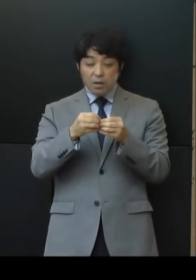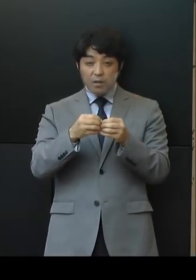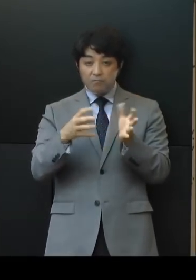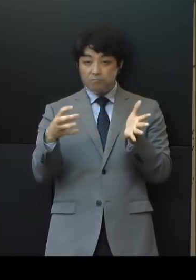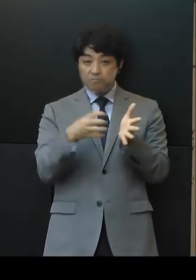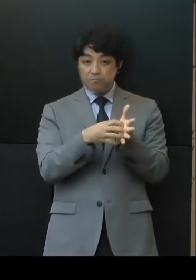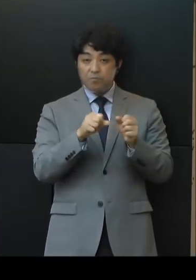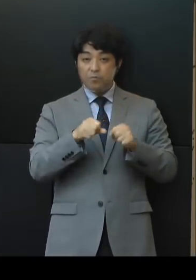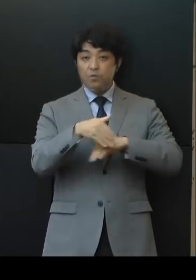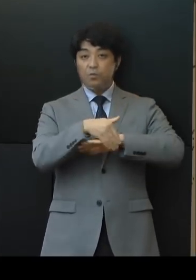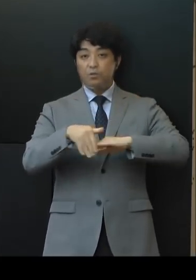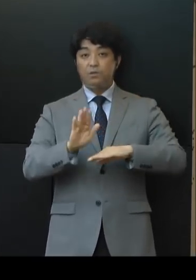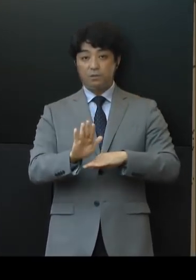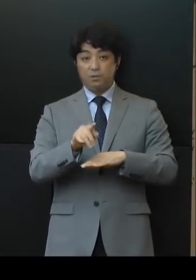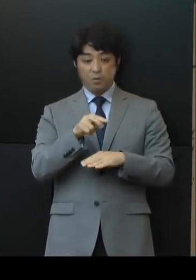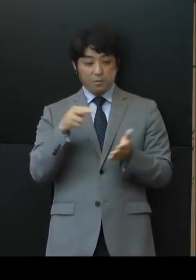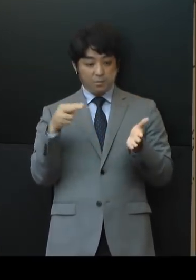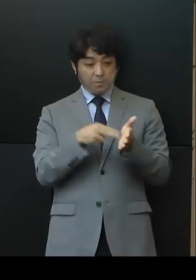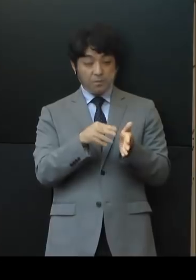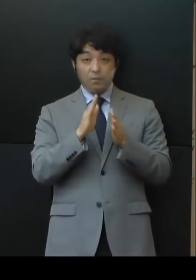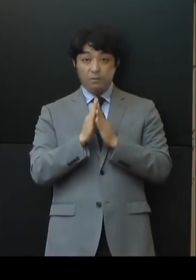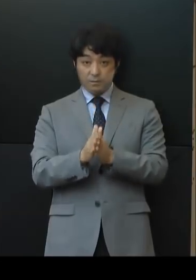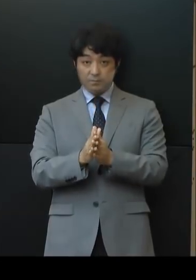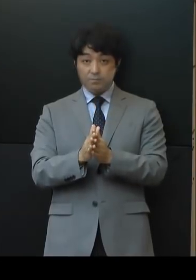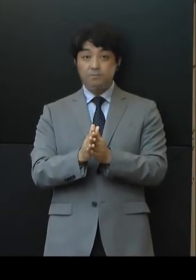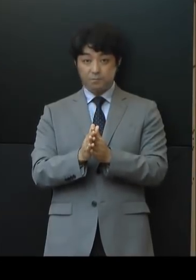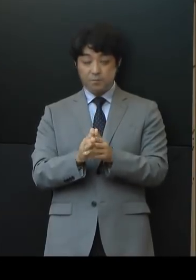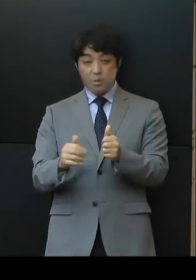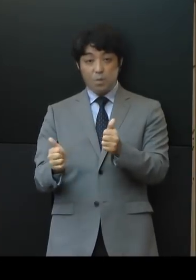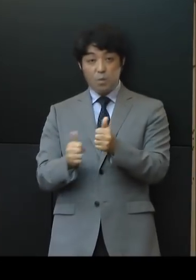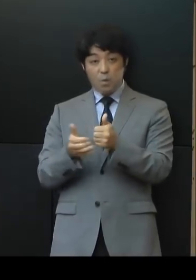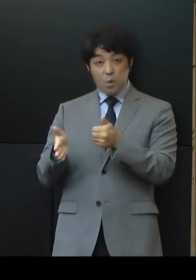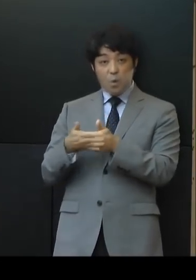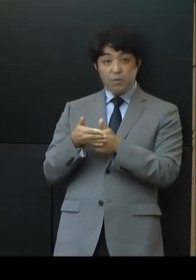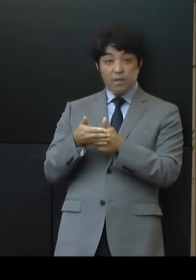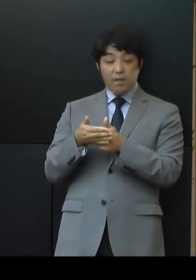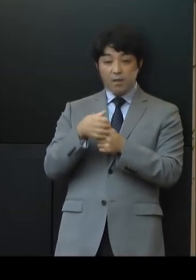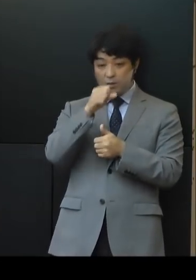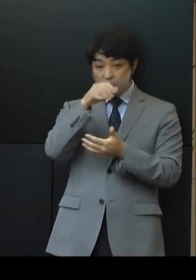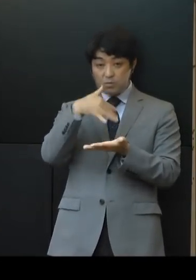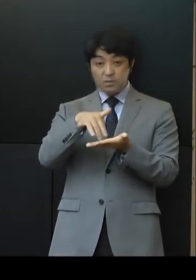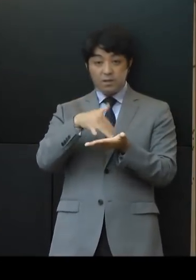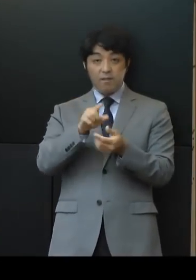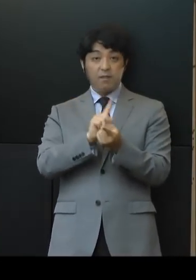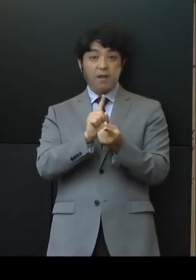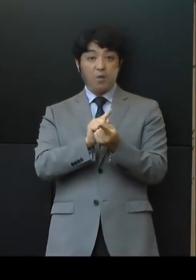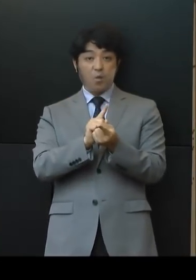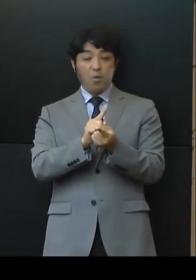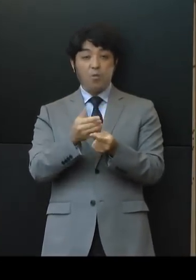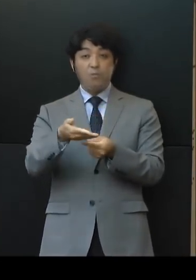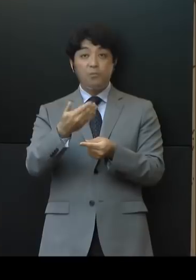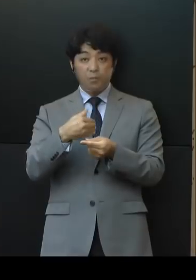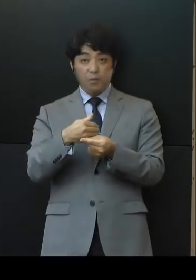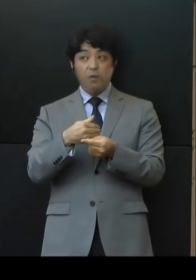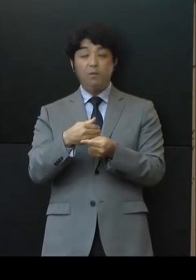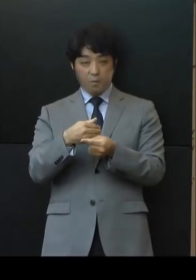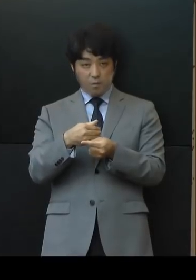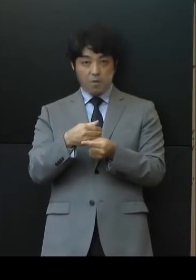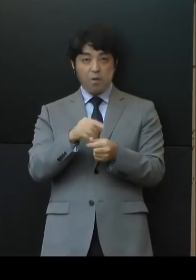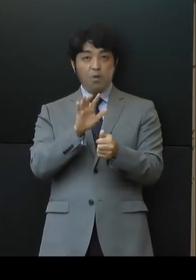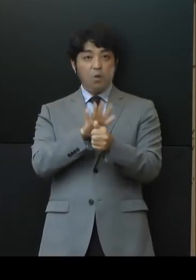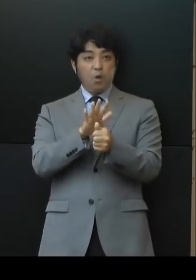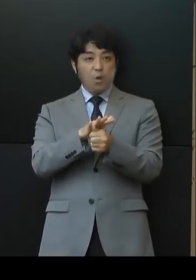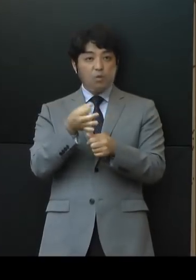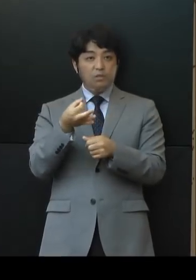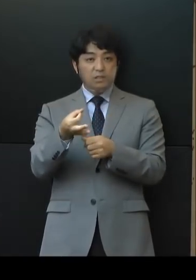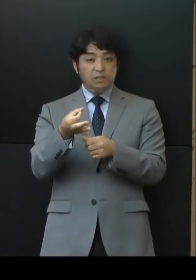えております。次に補正予算で対応するもの、丸2ですね、感染症拡大防止協力金、これ